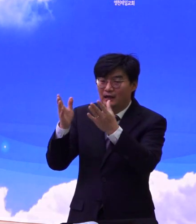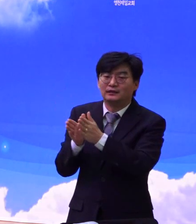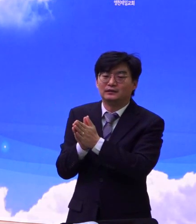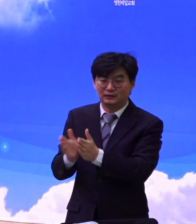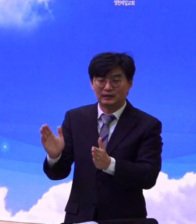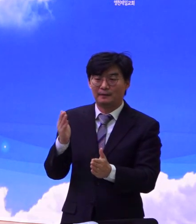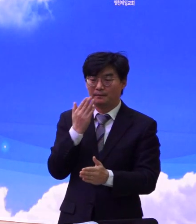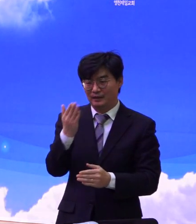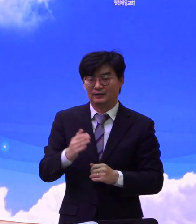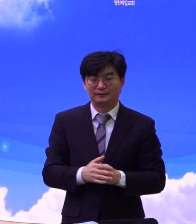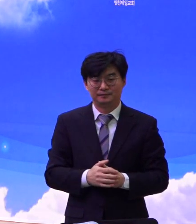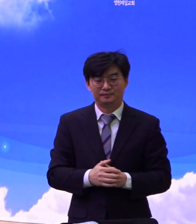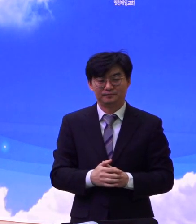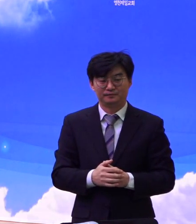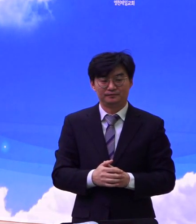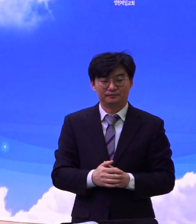있습니다.